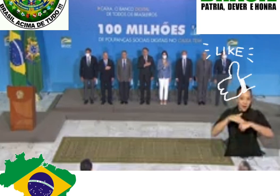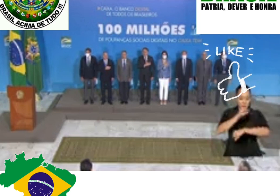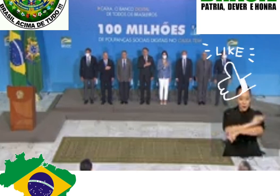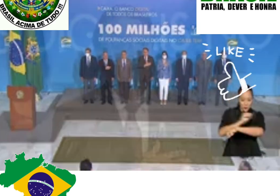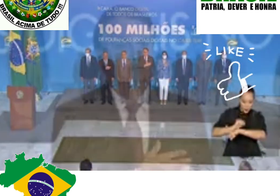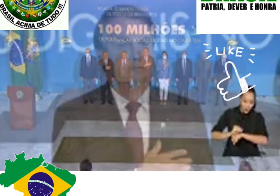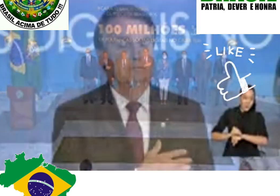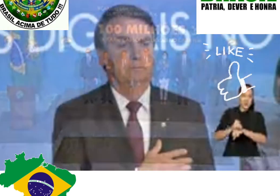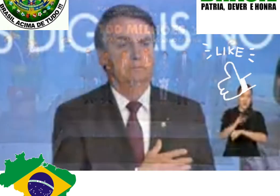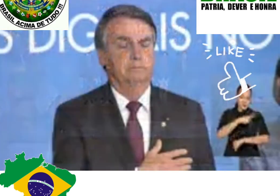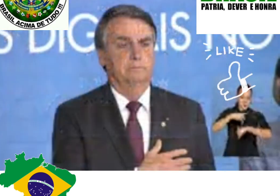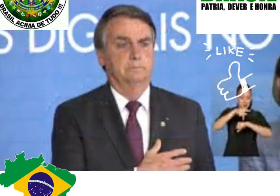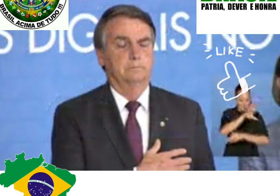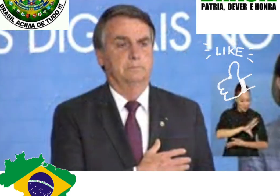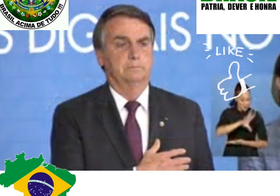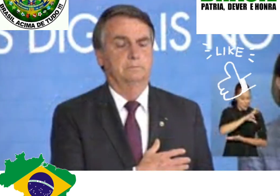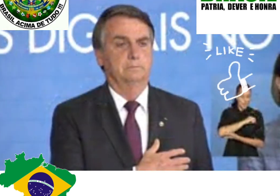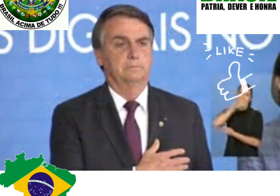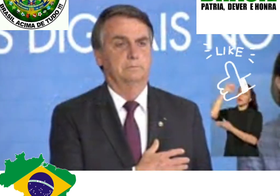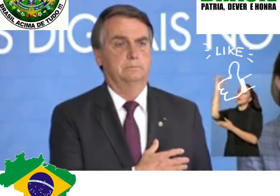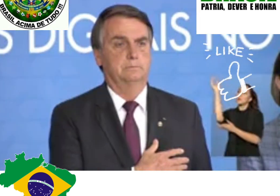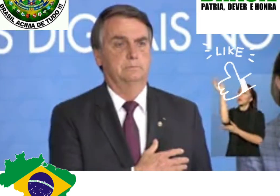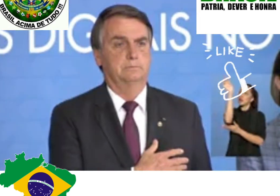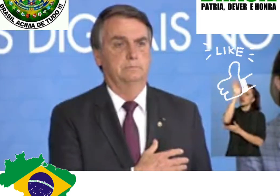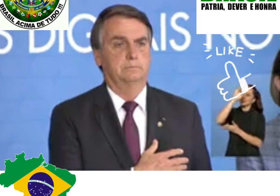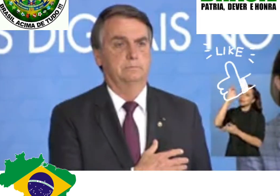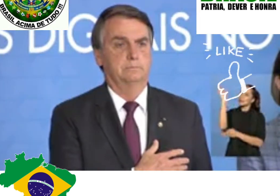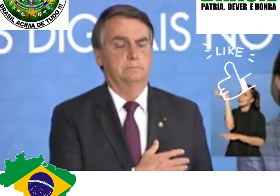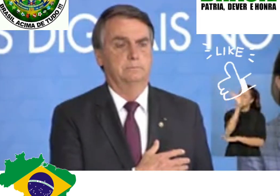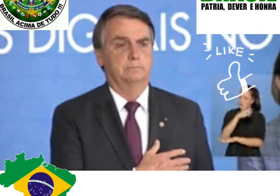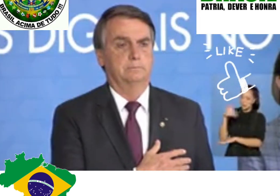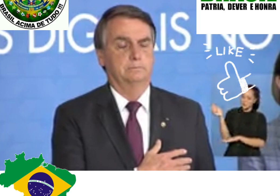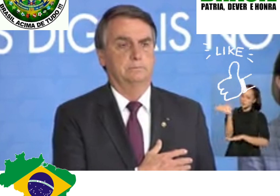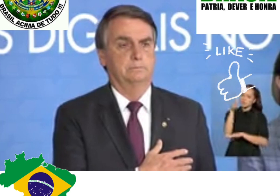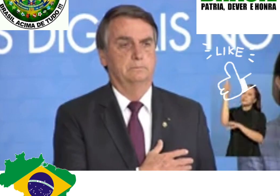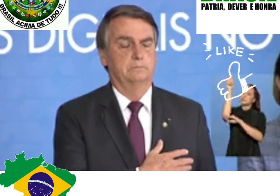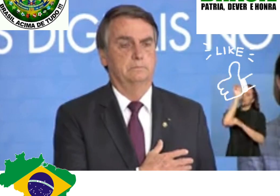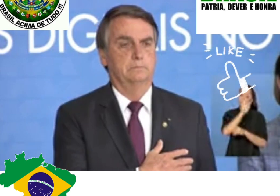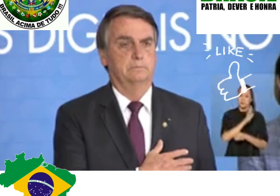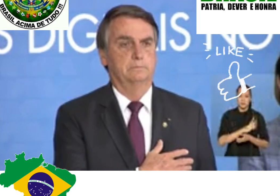és mais gentil, pátria amada Brasil.